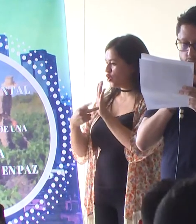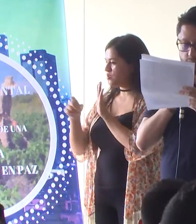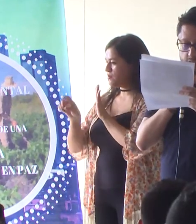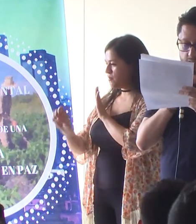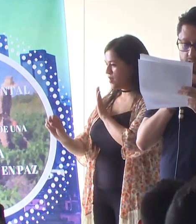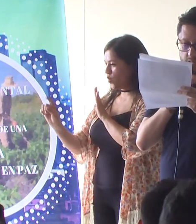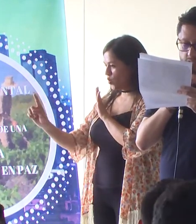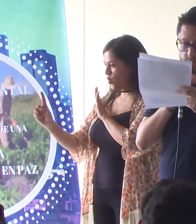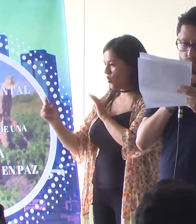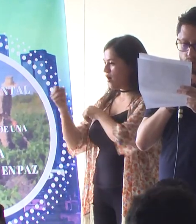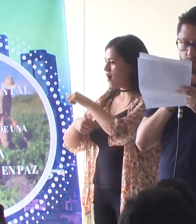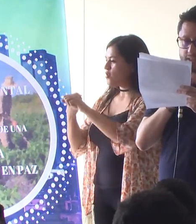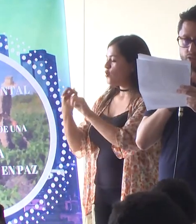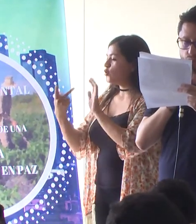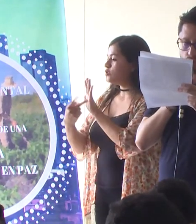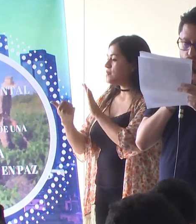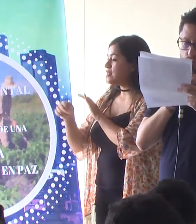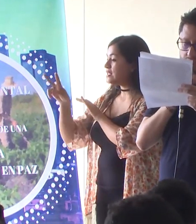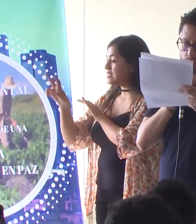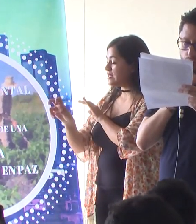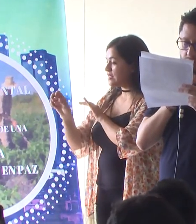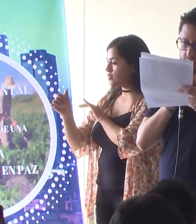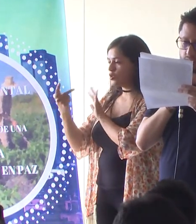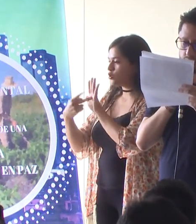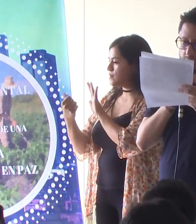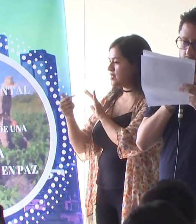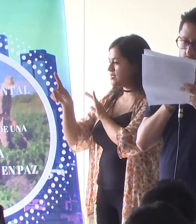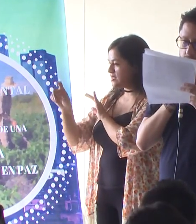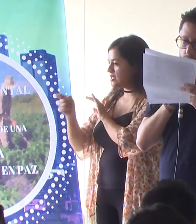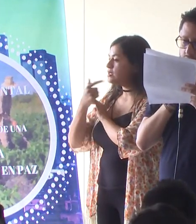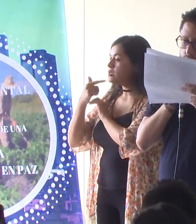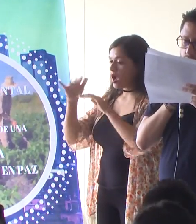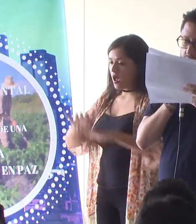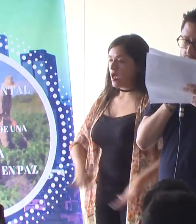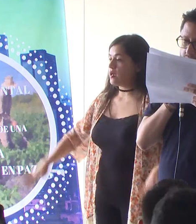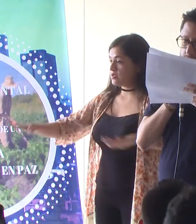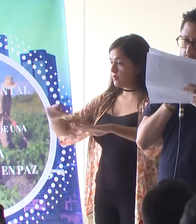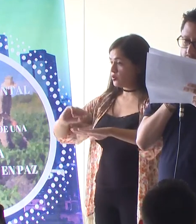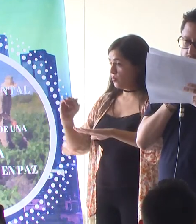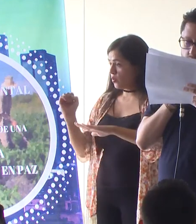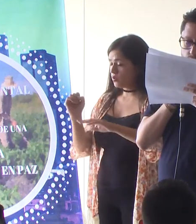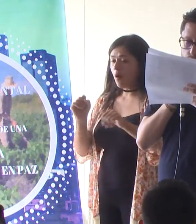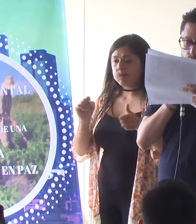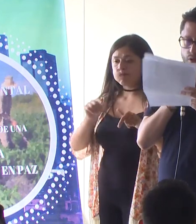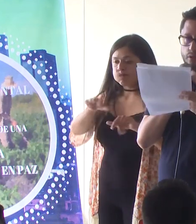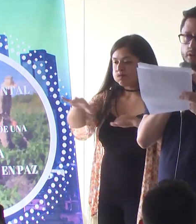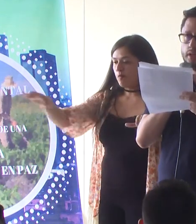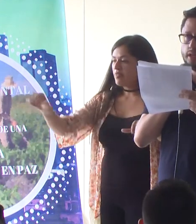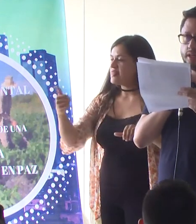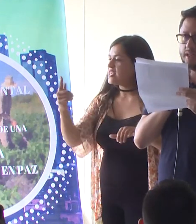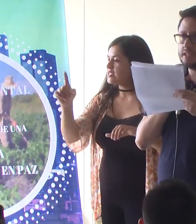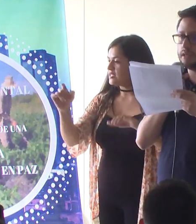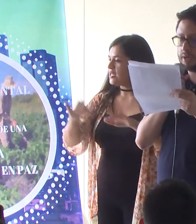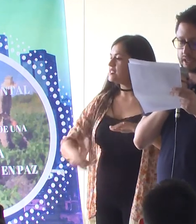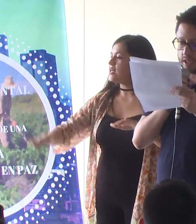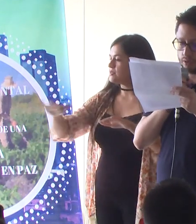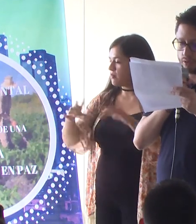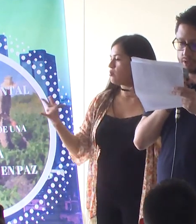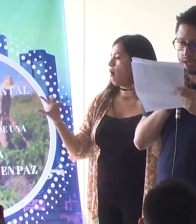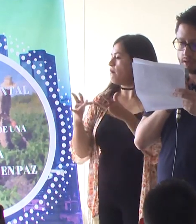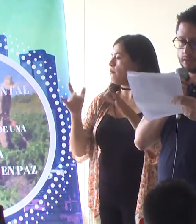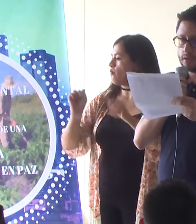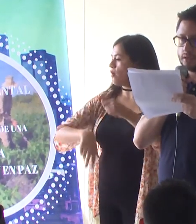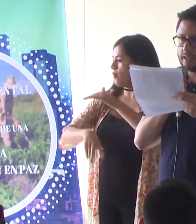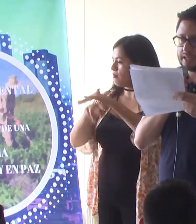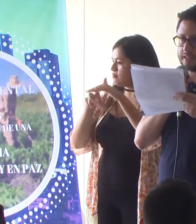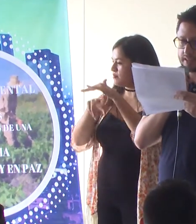diciembre de 2016 definió 21 zonas compatibles para las explotaciones mineras de materiales de construcción en la sabana de bogotá